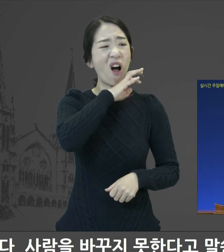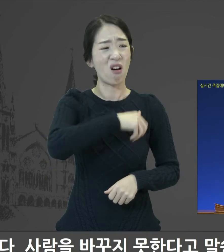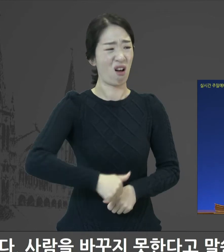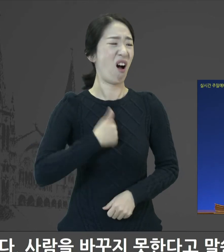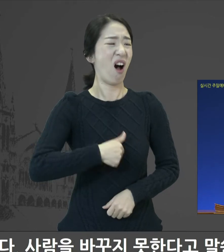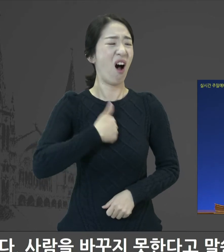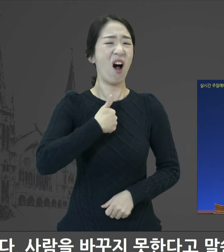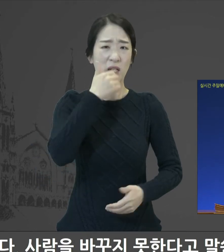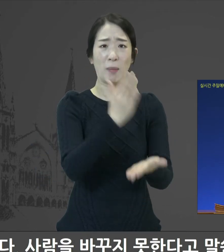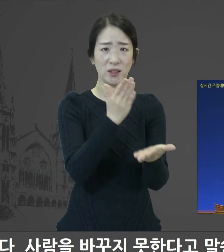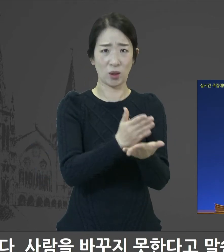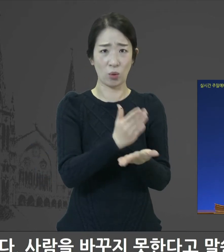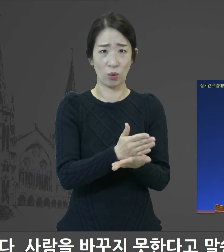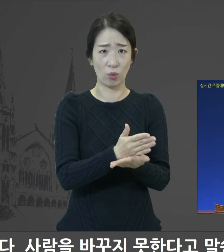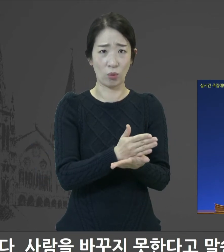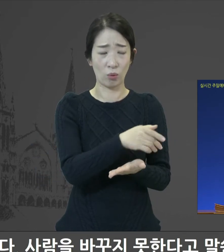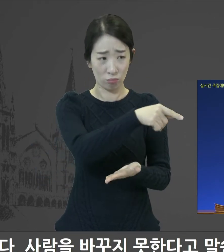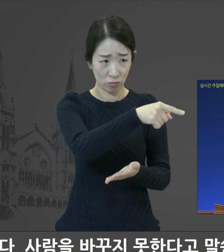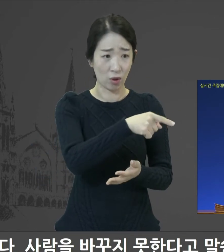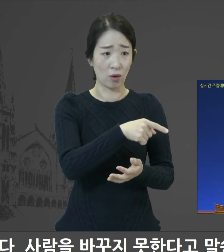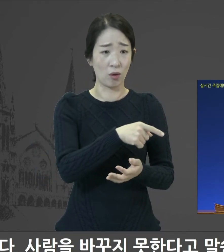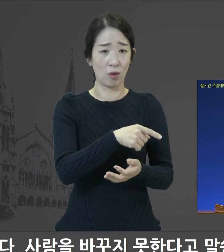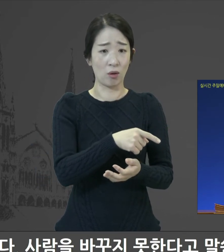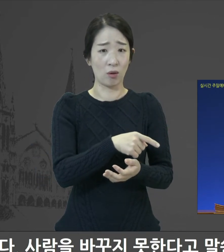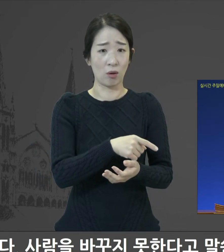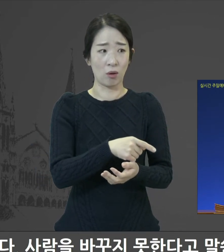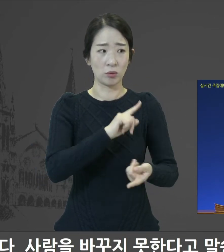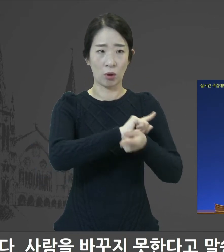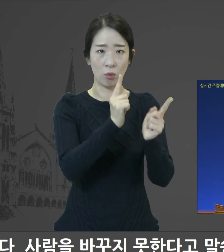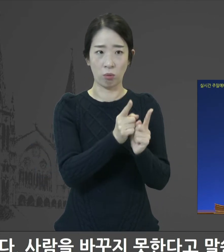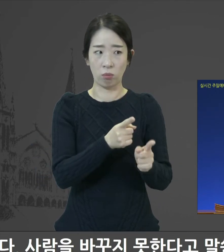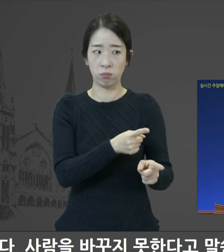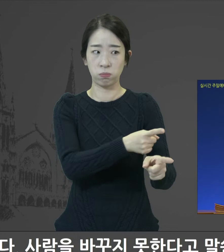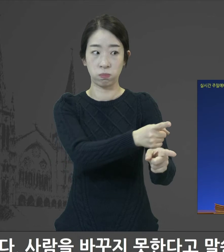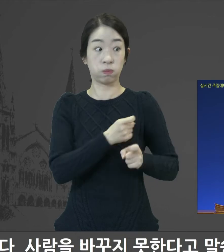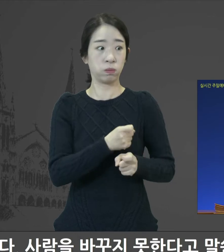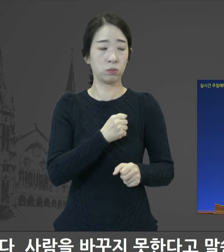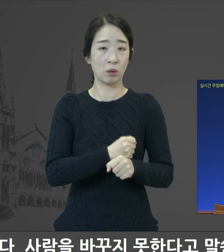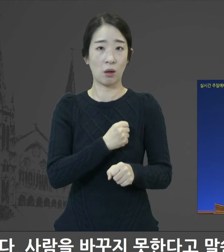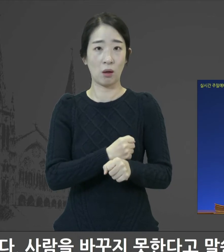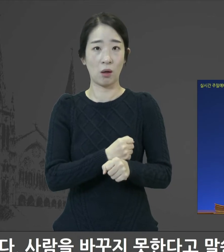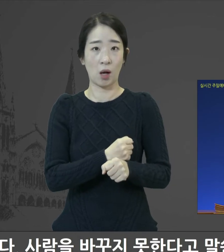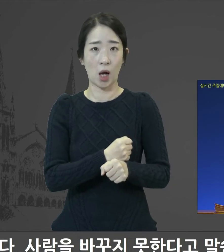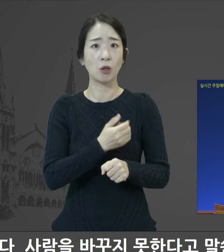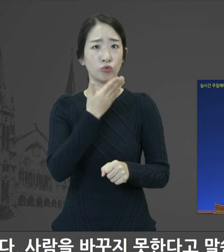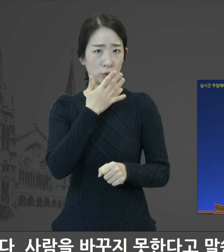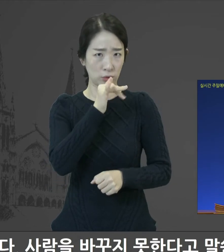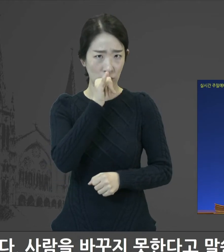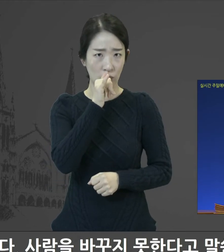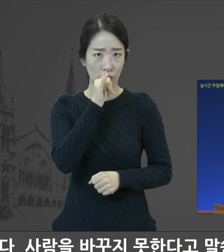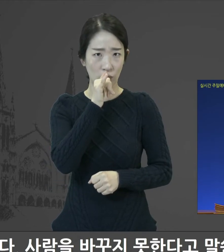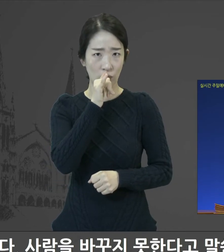게 좋을 수 있습니다. 이 보복 행위가 있을 수 있습니다. 뭐 아시는 분은 아실 거예요.